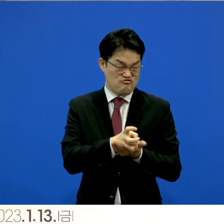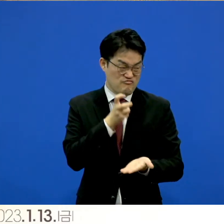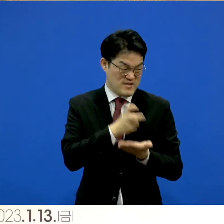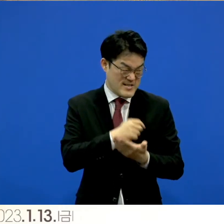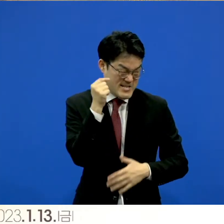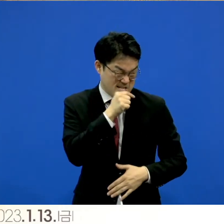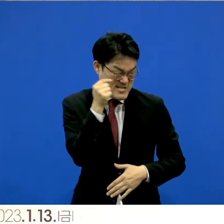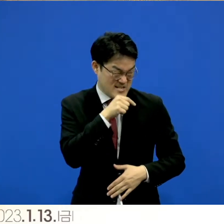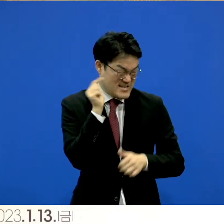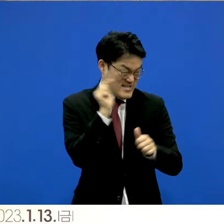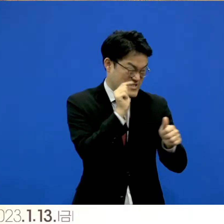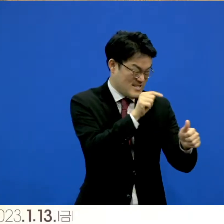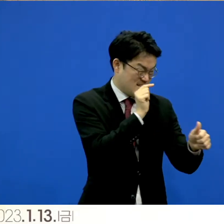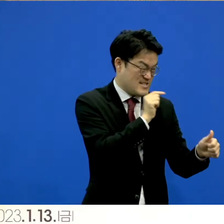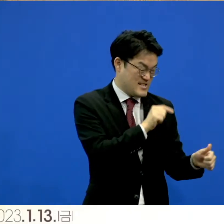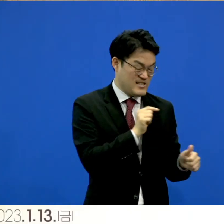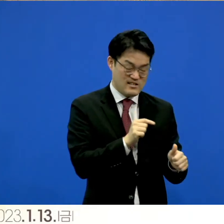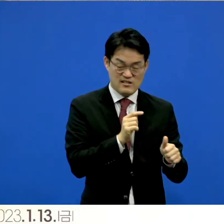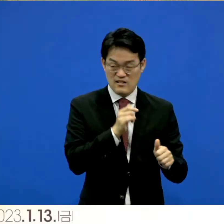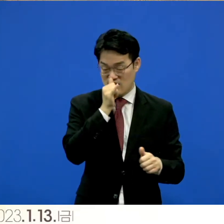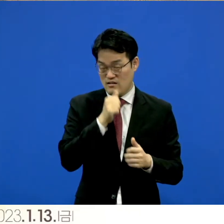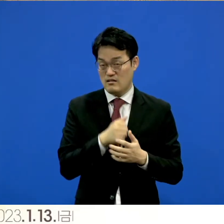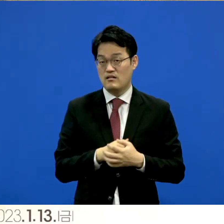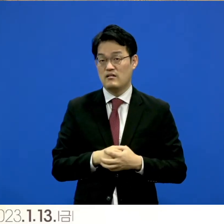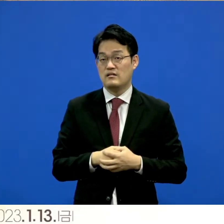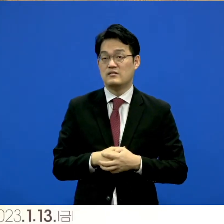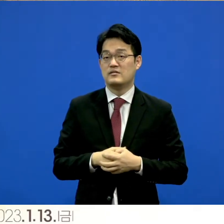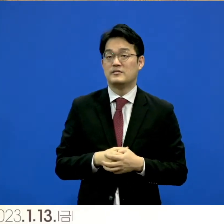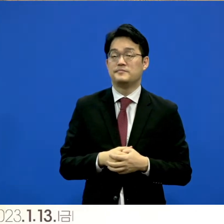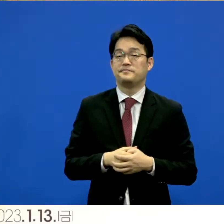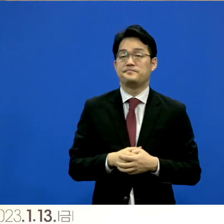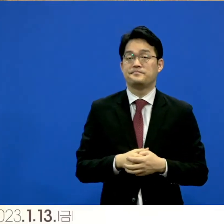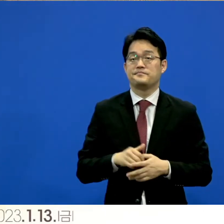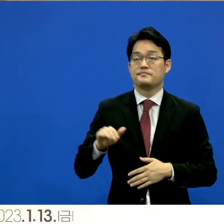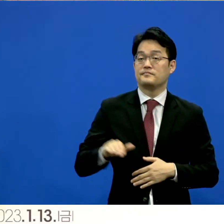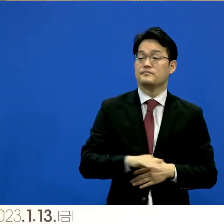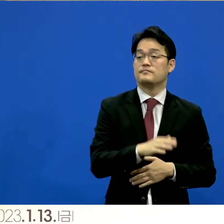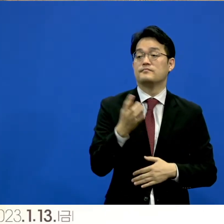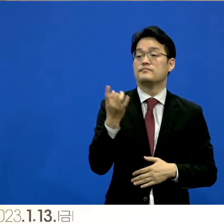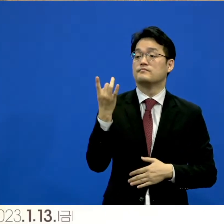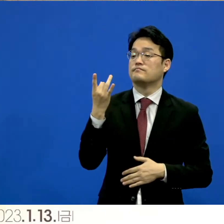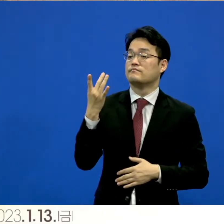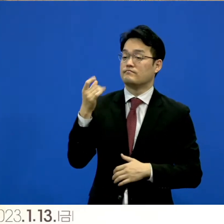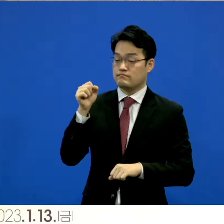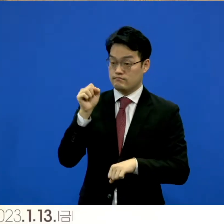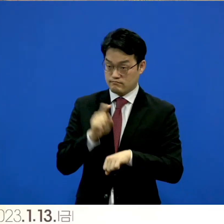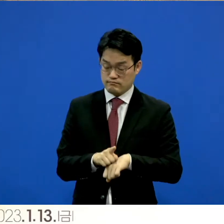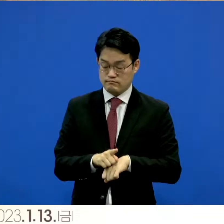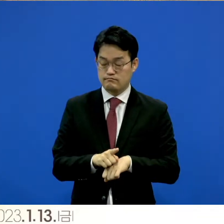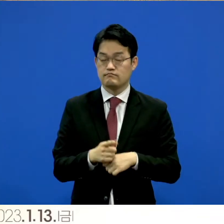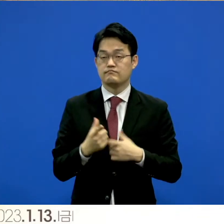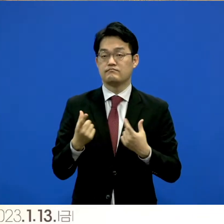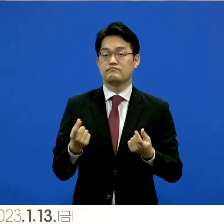나도 모르게 가 있어요. 가려고 한 게 아니에요. 우리의 본성이 그대로 데려간 거예요.